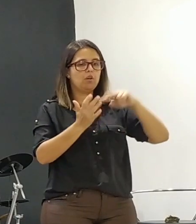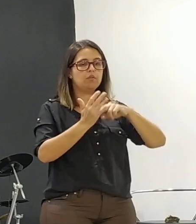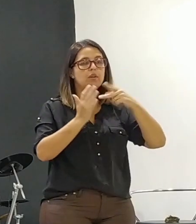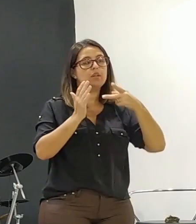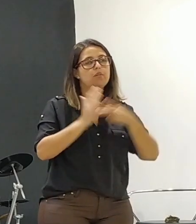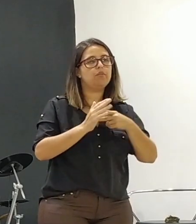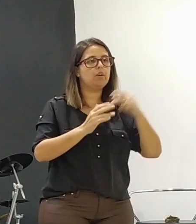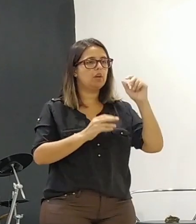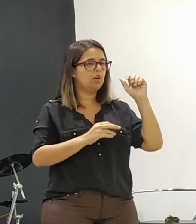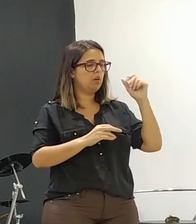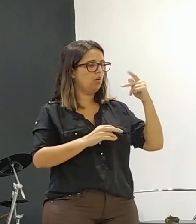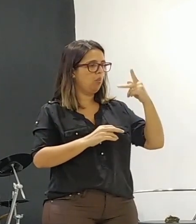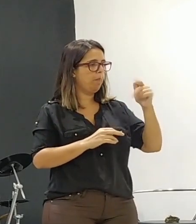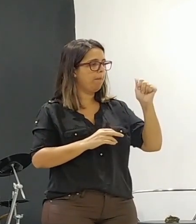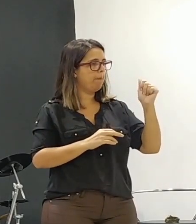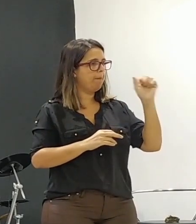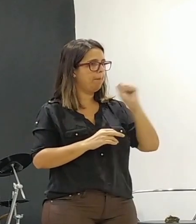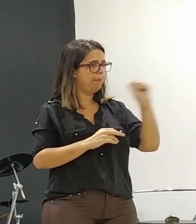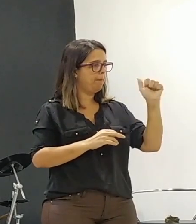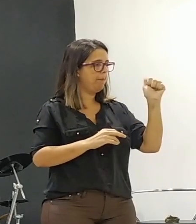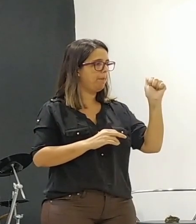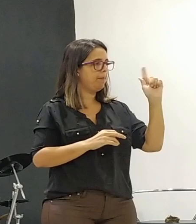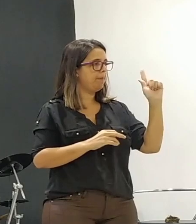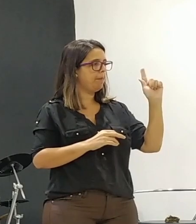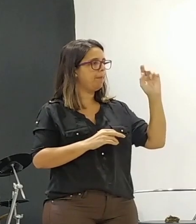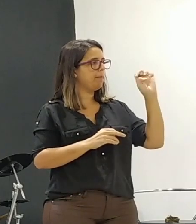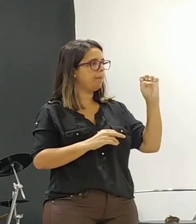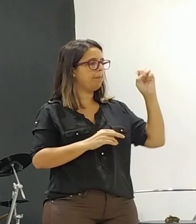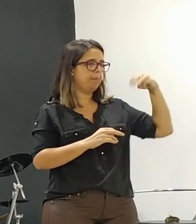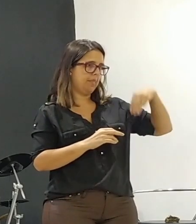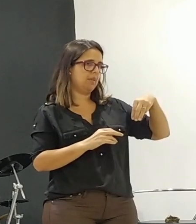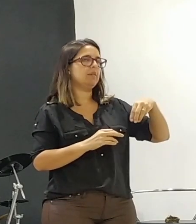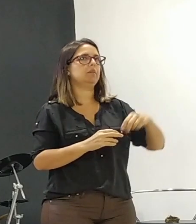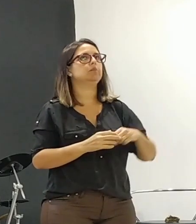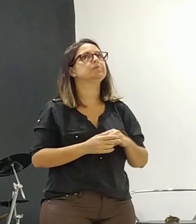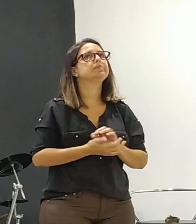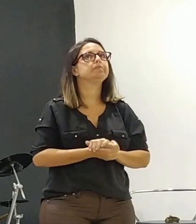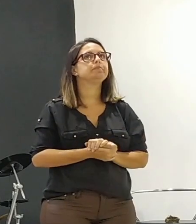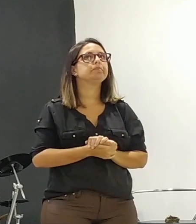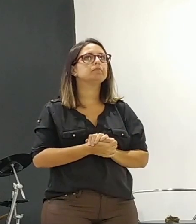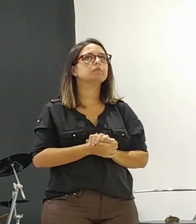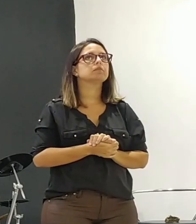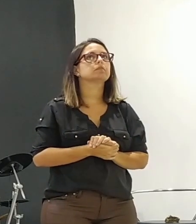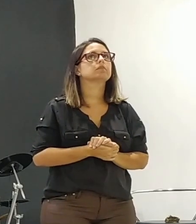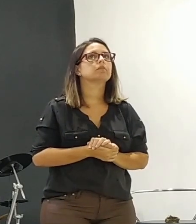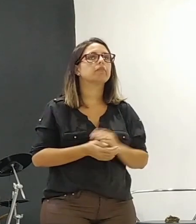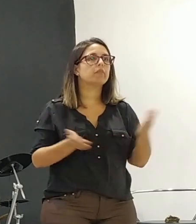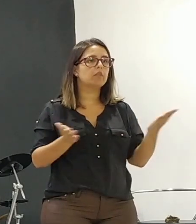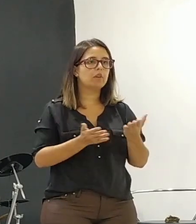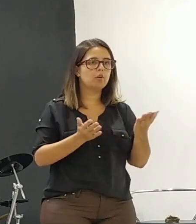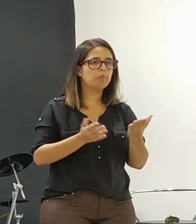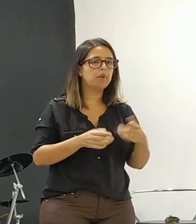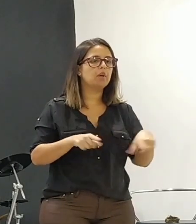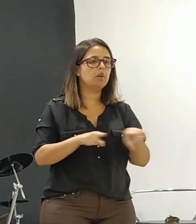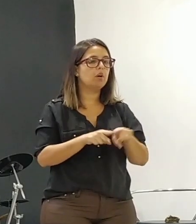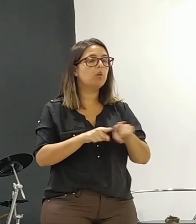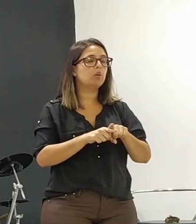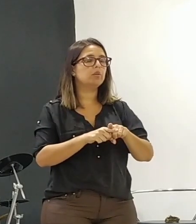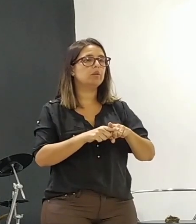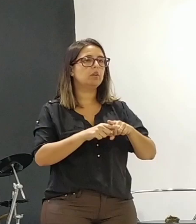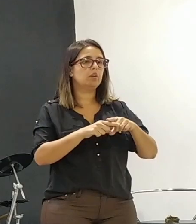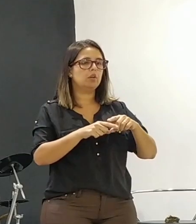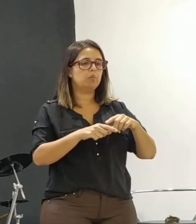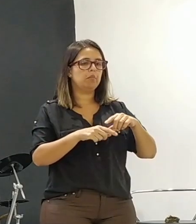passagem. O anjo da morte passou por cima da casa dos hebreus. E hoje também passa por cima da nossa